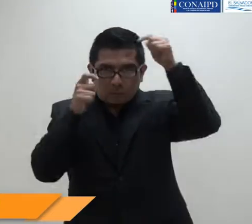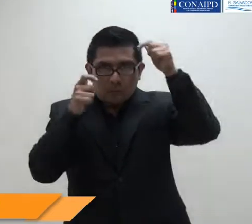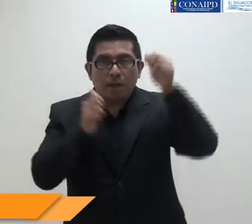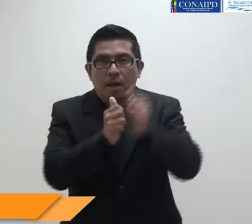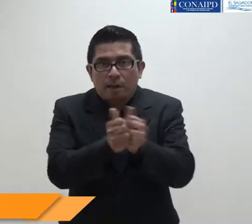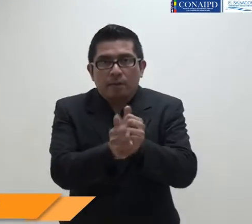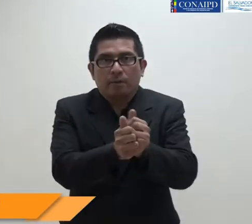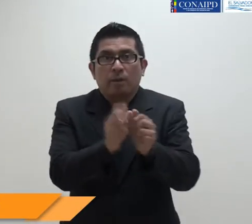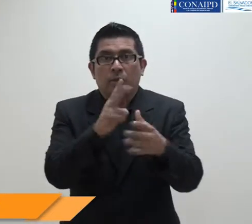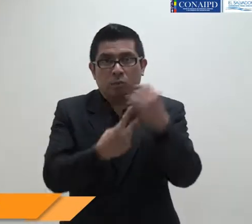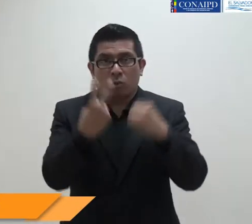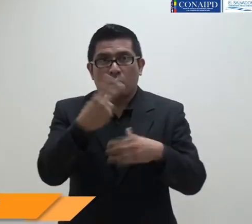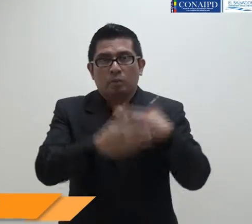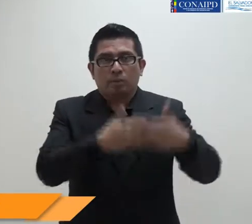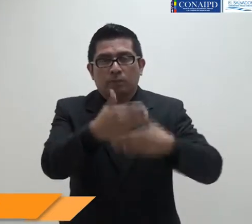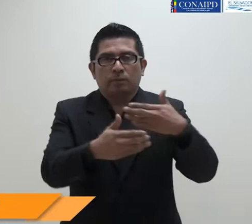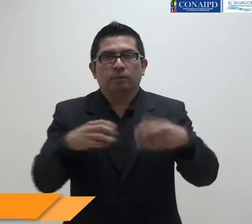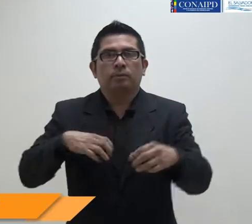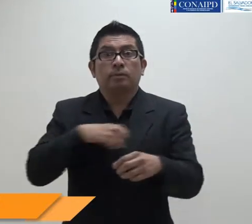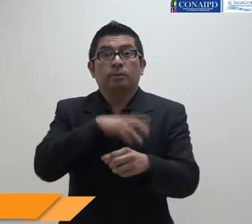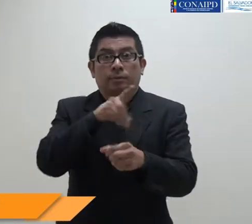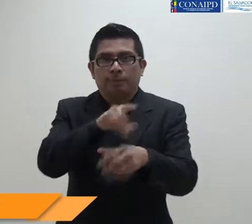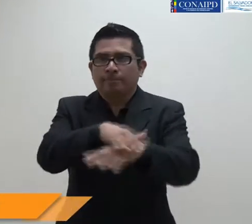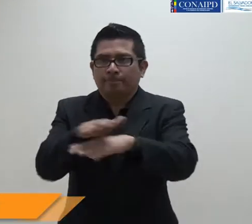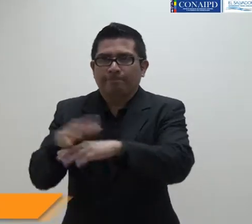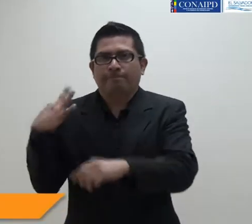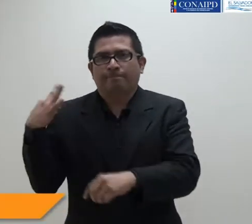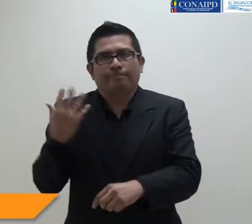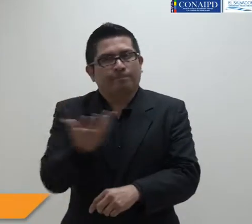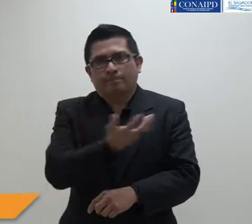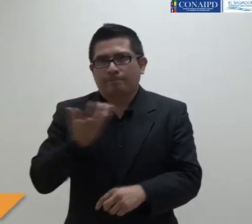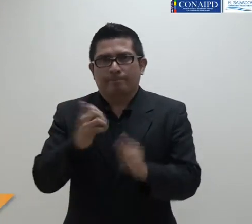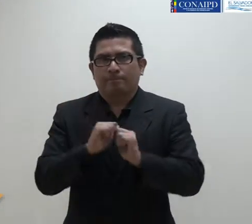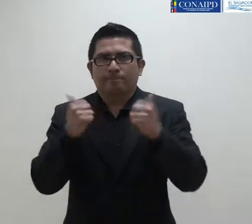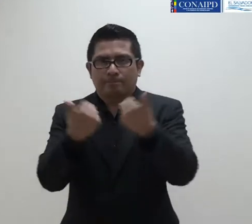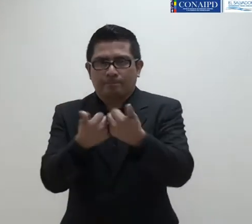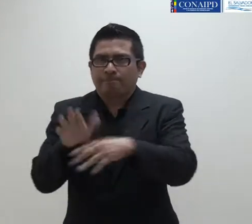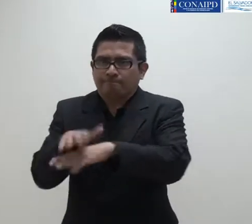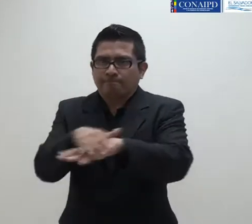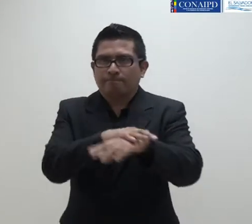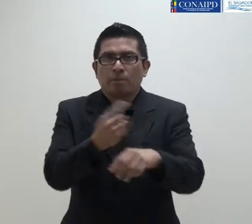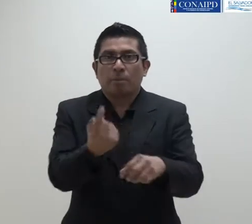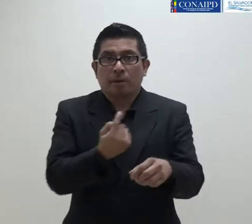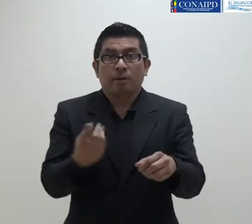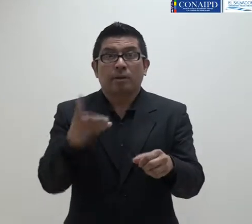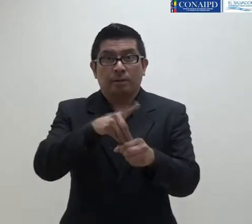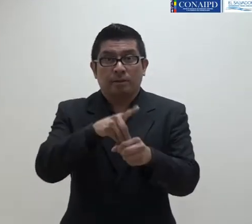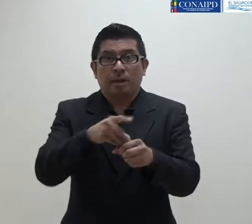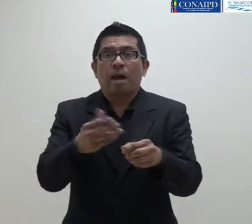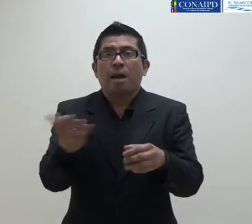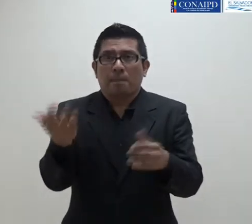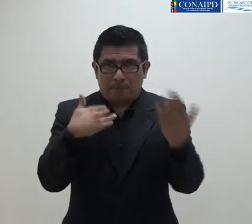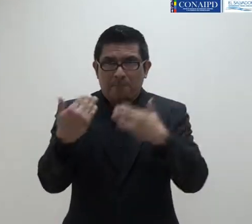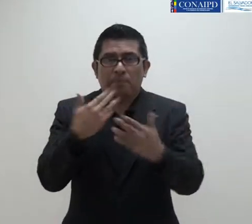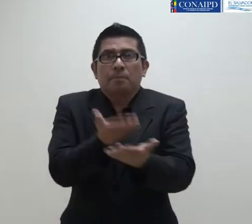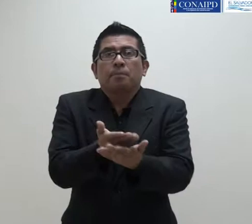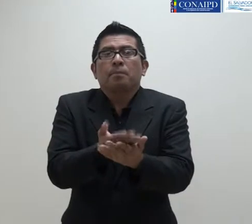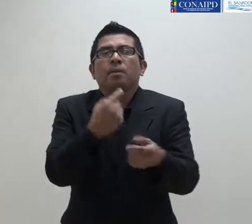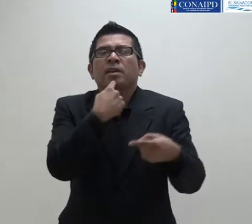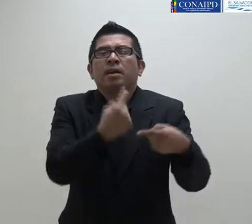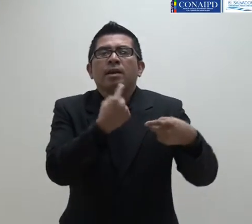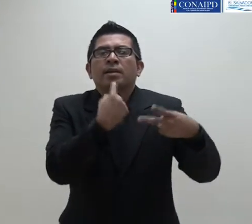Unidas. En ambos procesos, el CONAIPD invitó a todas las asociaciones de y para personas con discapacidad para presentar